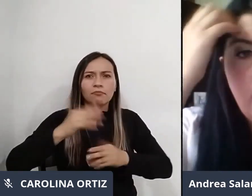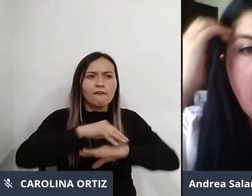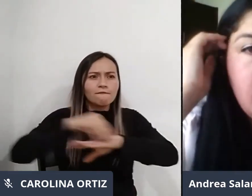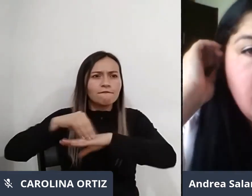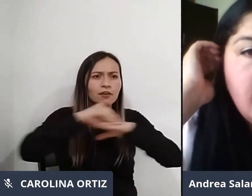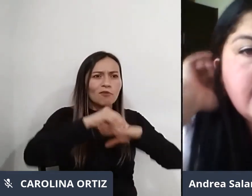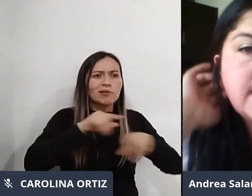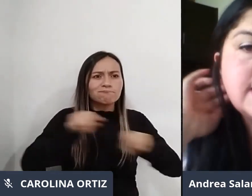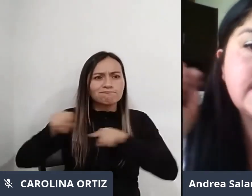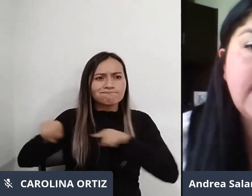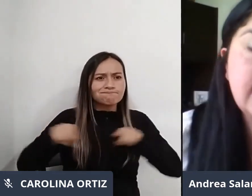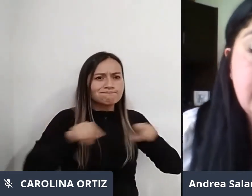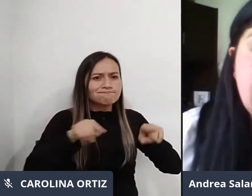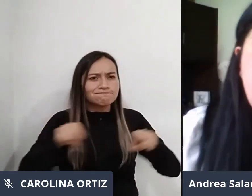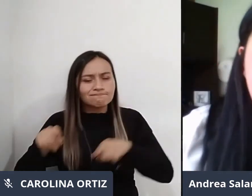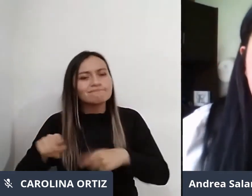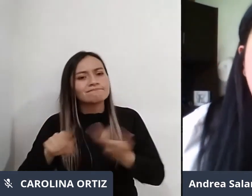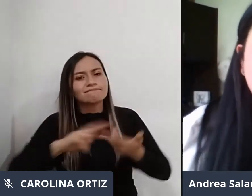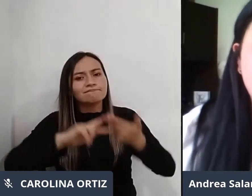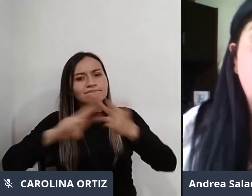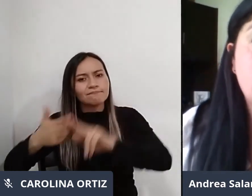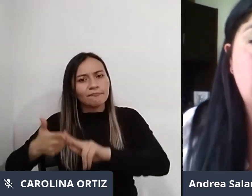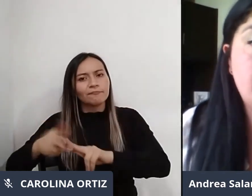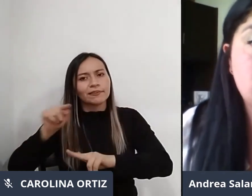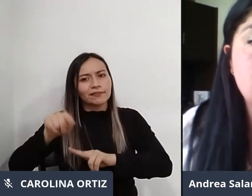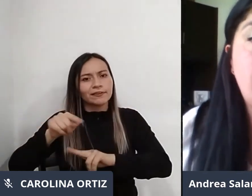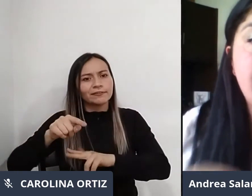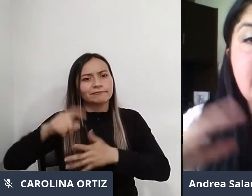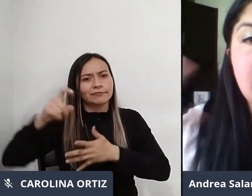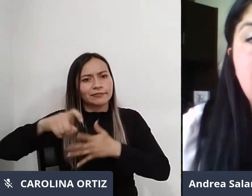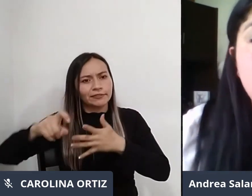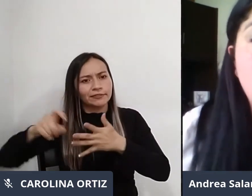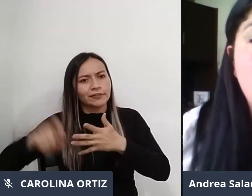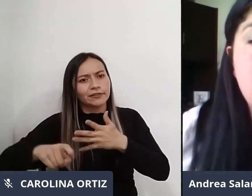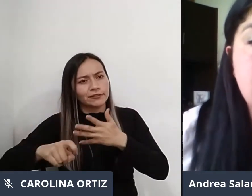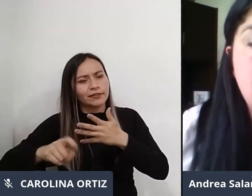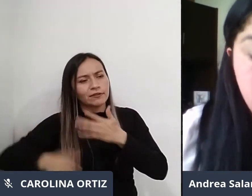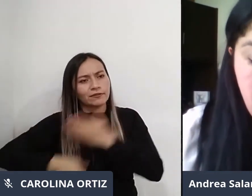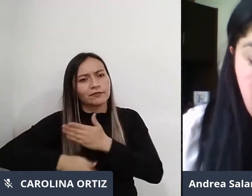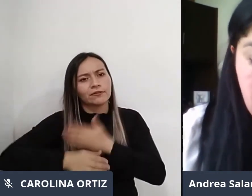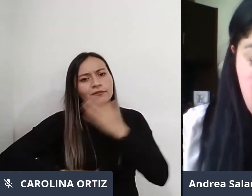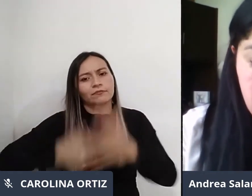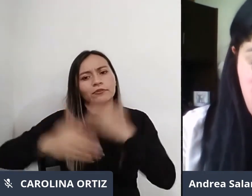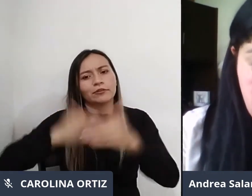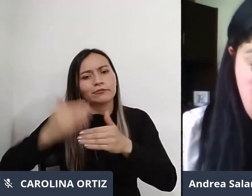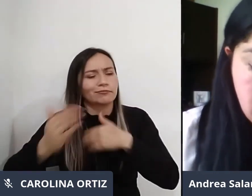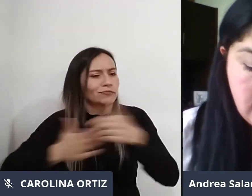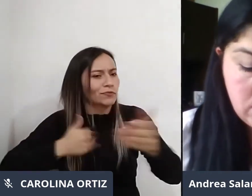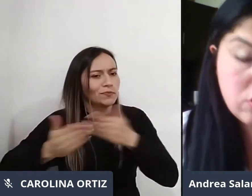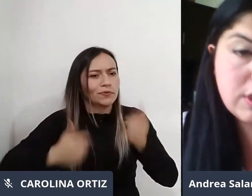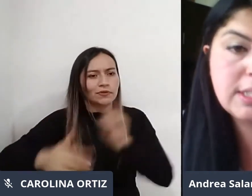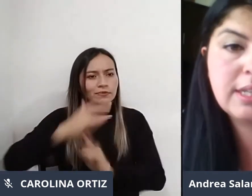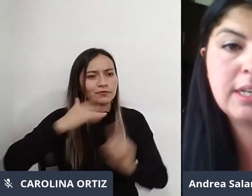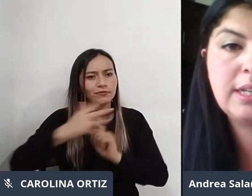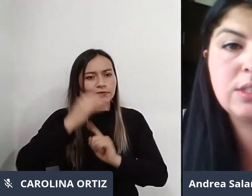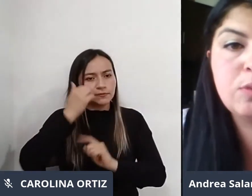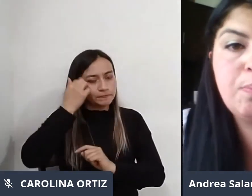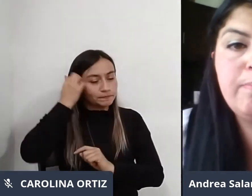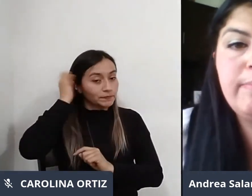en relación a esa necesidad de continuar con el proceso a pesar de todo lo que está sucediendo.